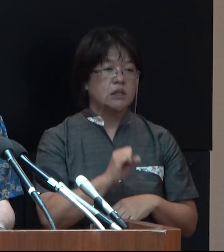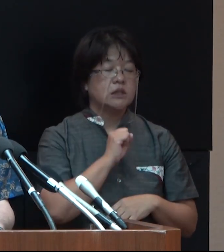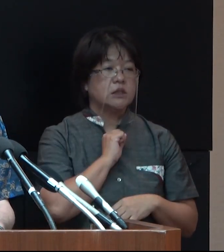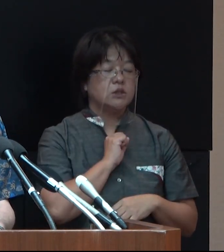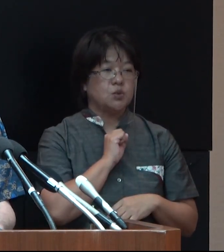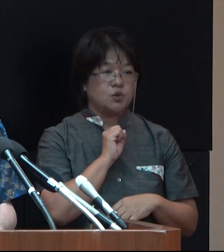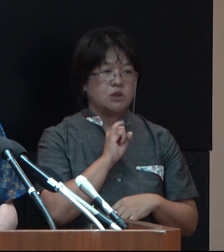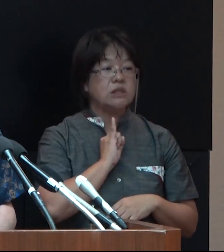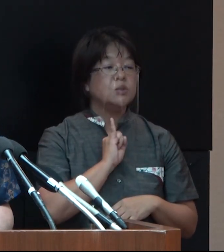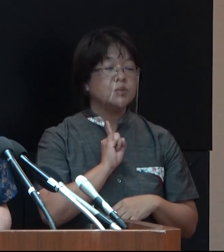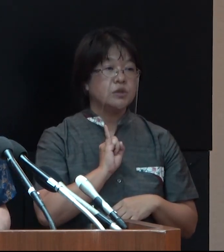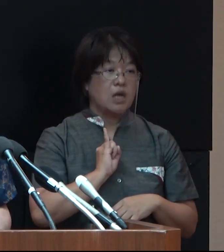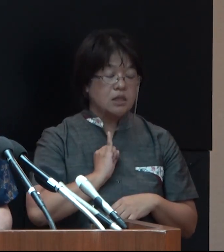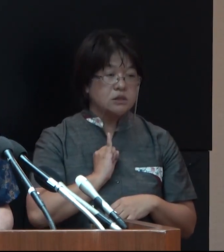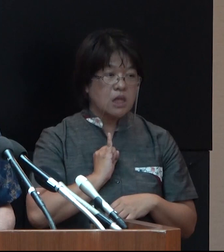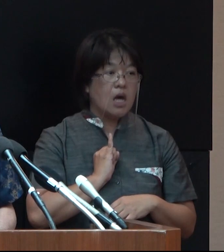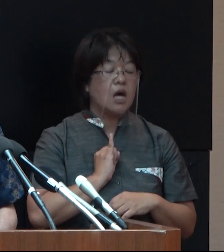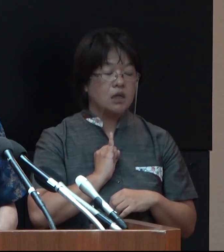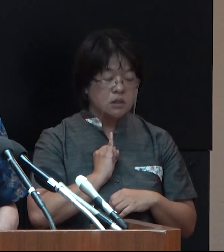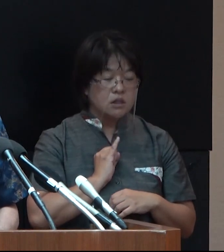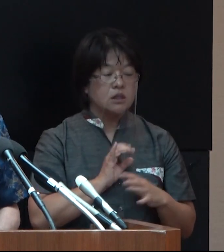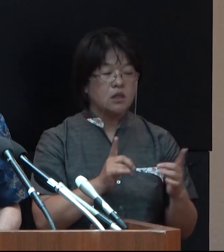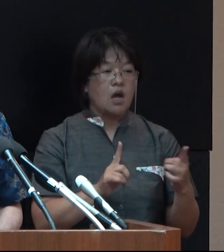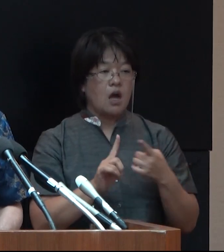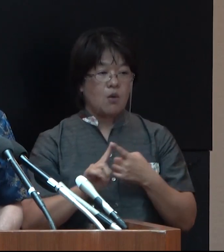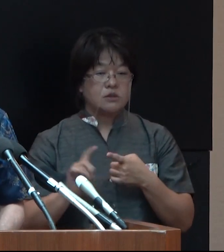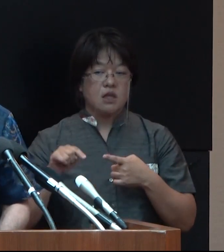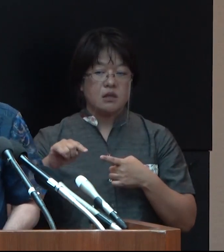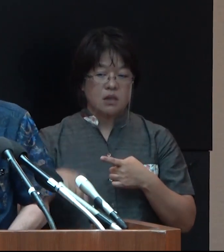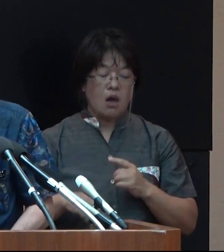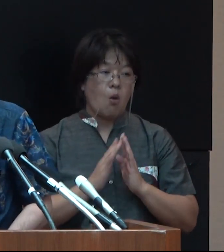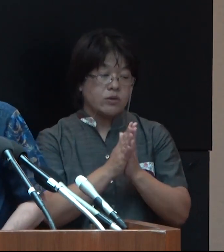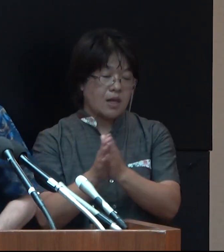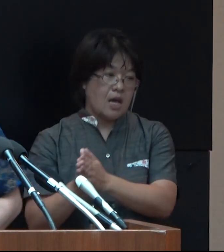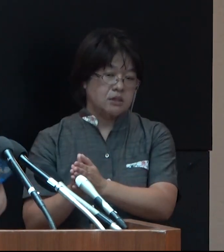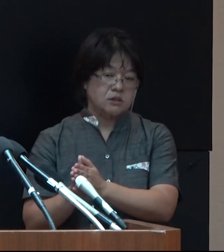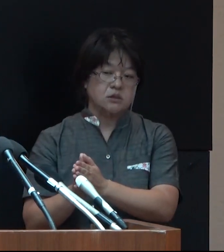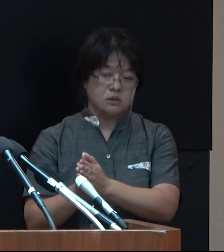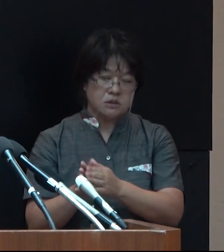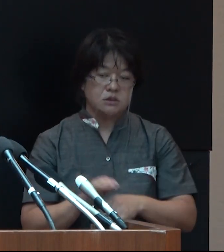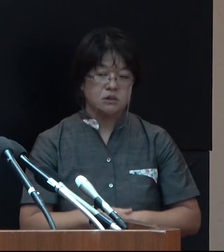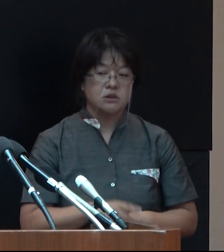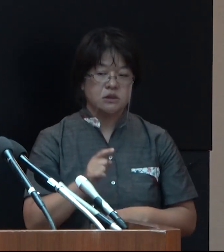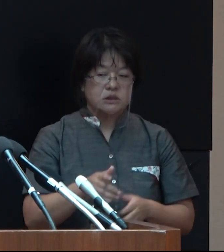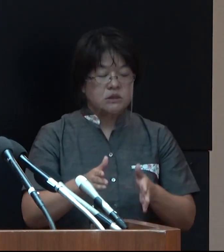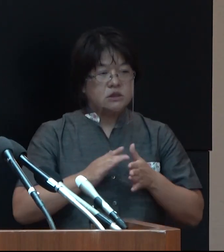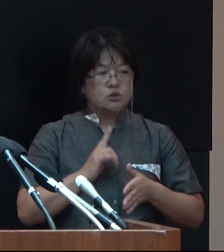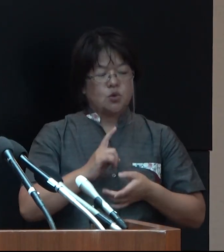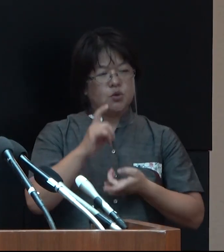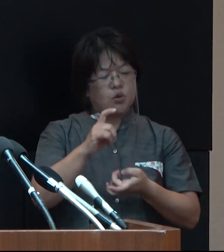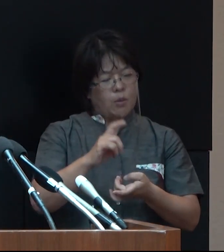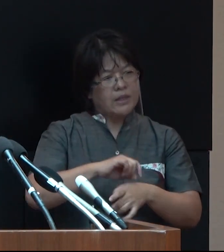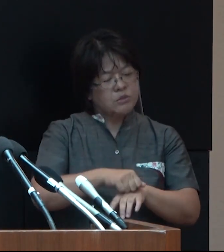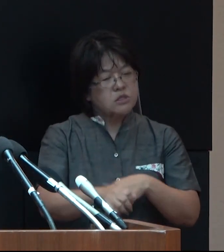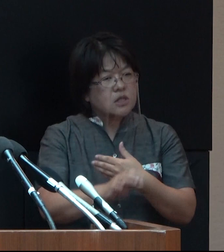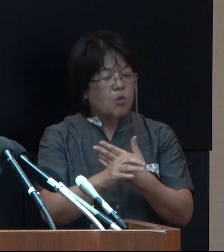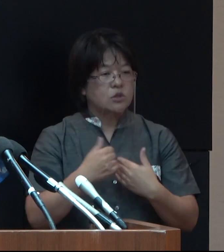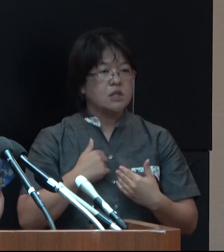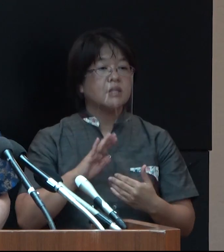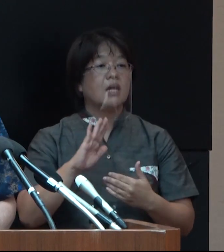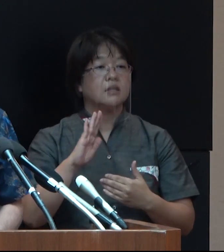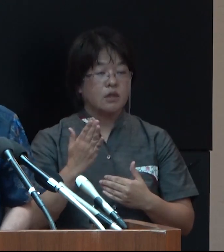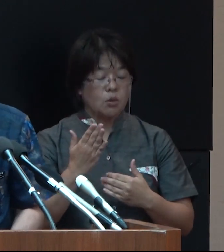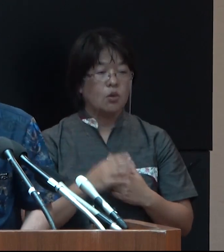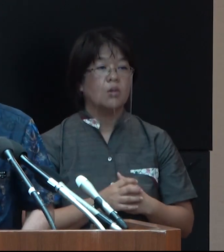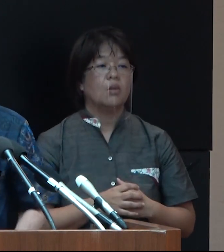第9項に基づくお願いです。ですから自粛という言葉は非常に強い言葉ではありますけれども、あくまでも我々